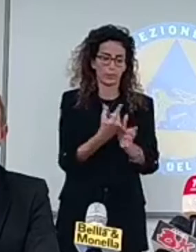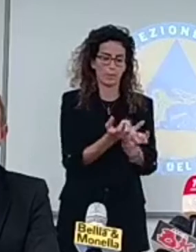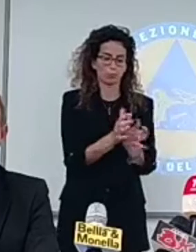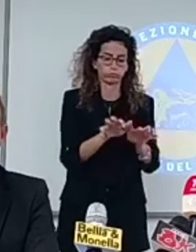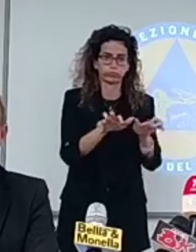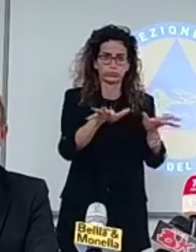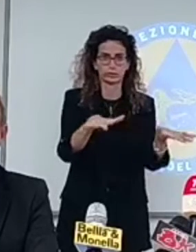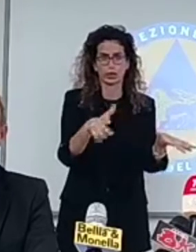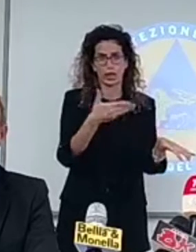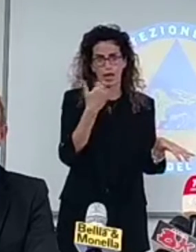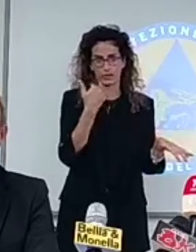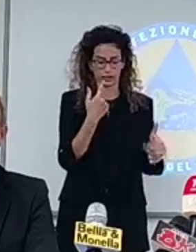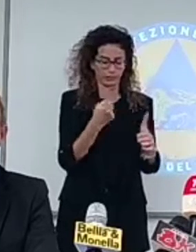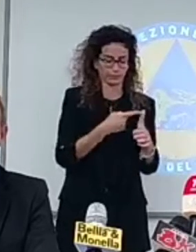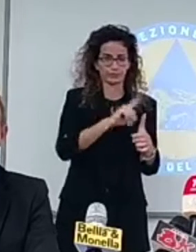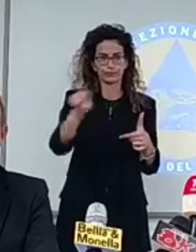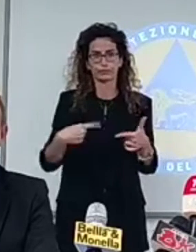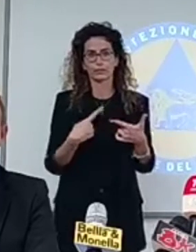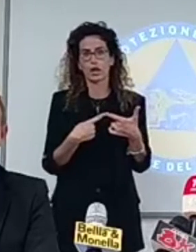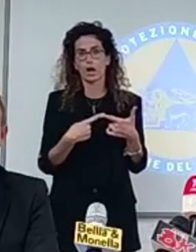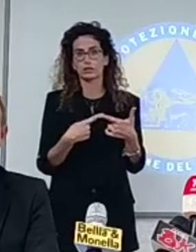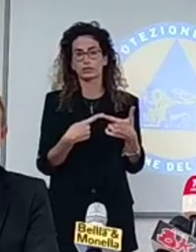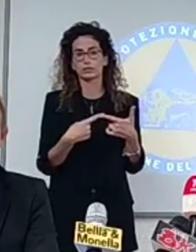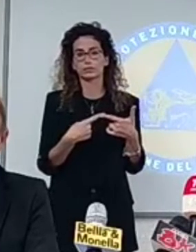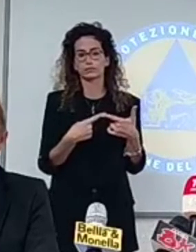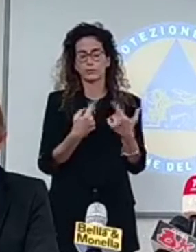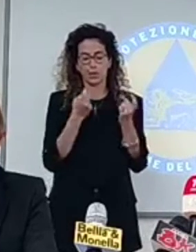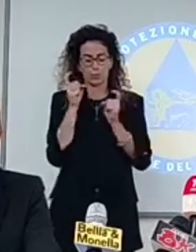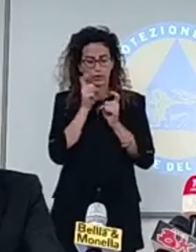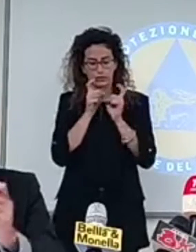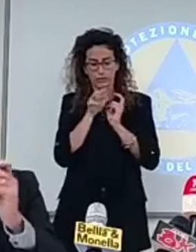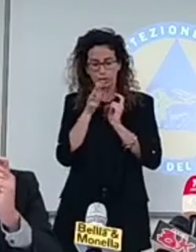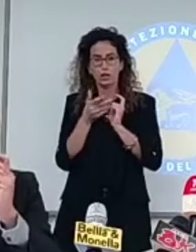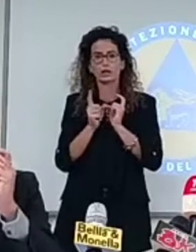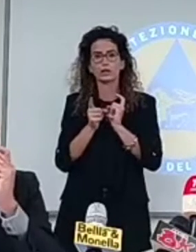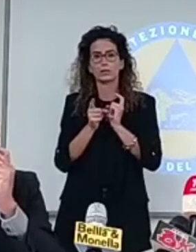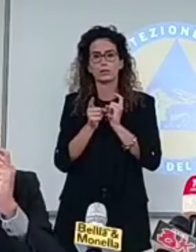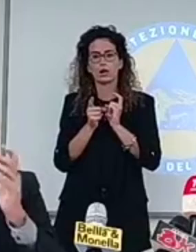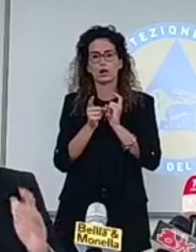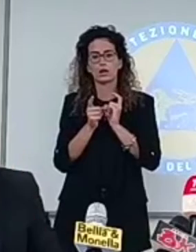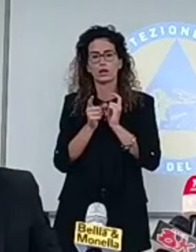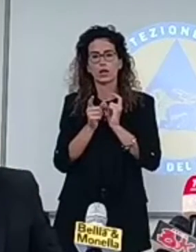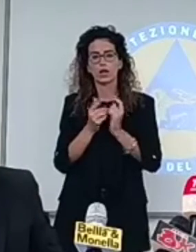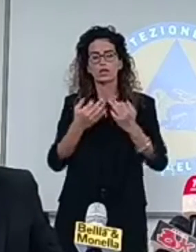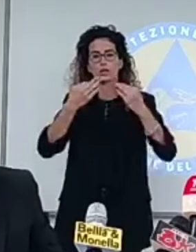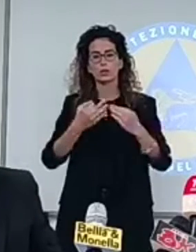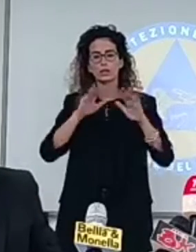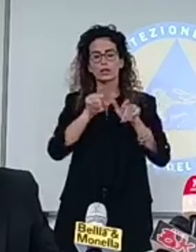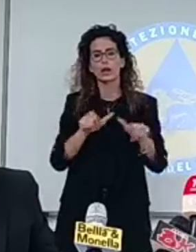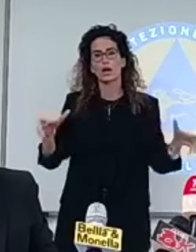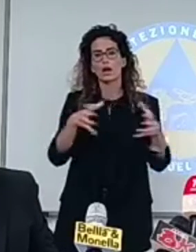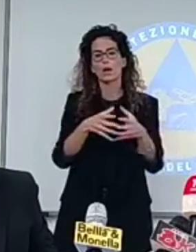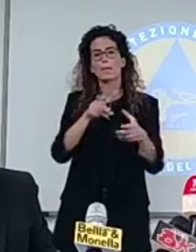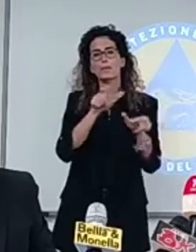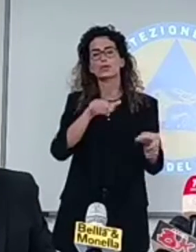parole violente e minacciose nei confronti del presidente della regione veneto sui social a chi non è concorde sui vaccini lo attacca in